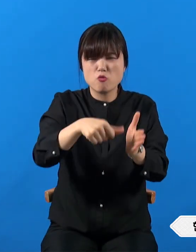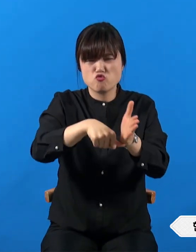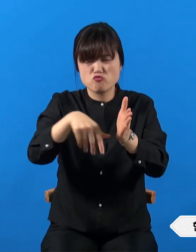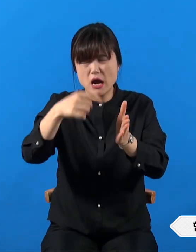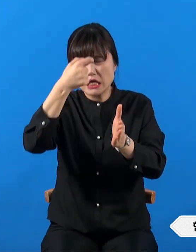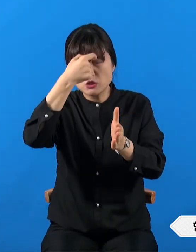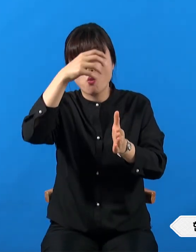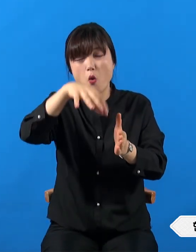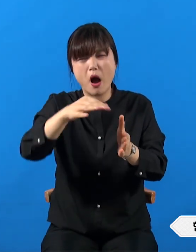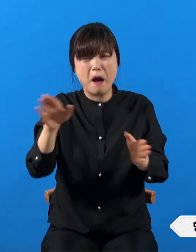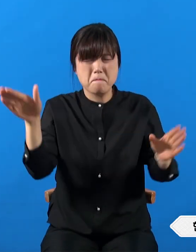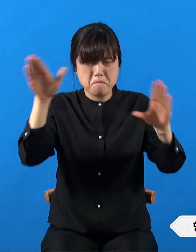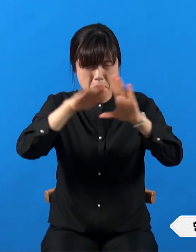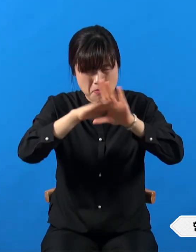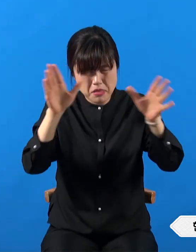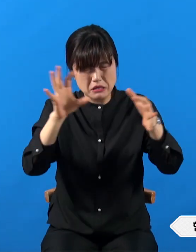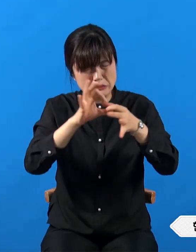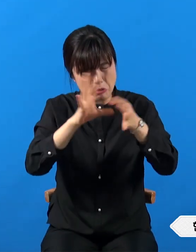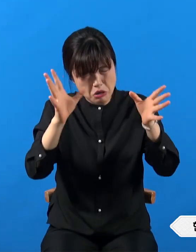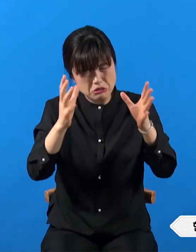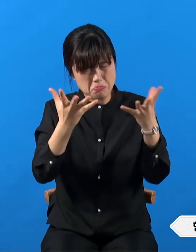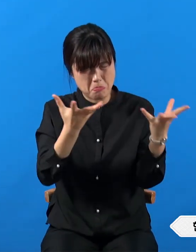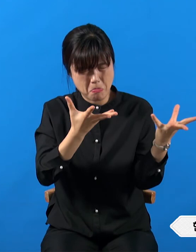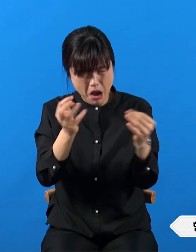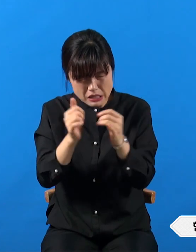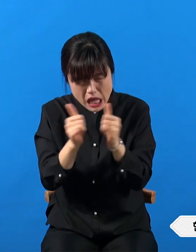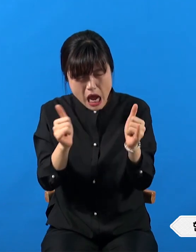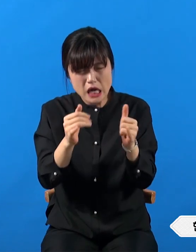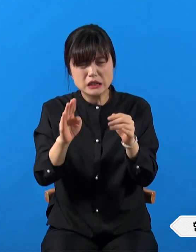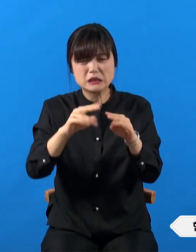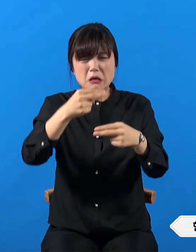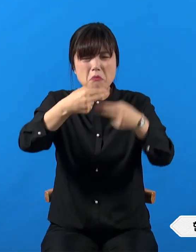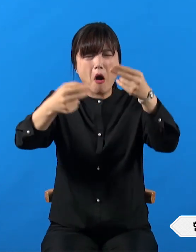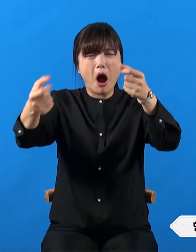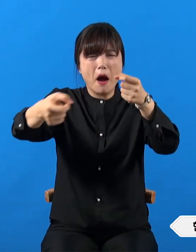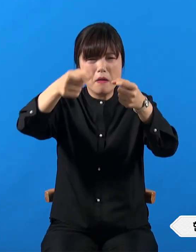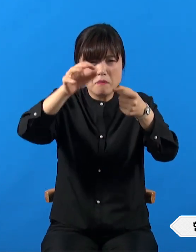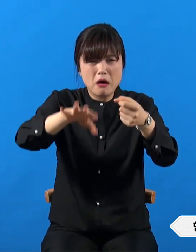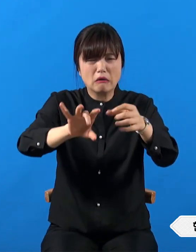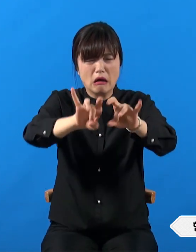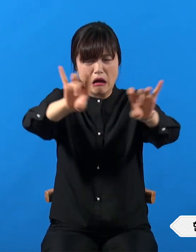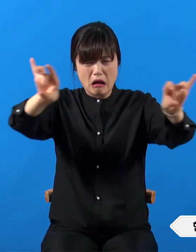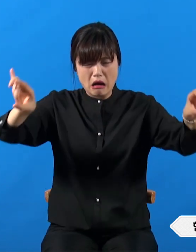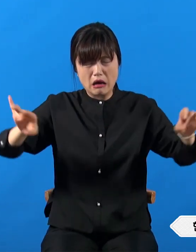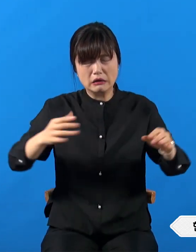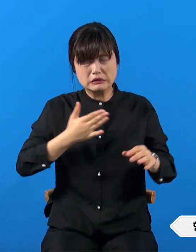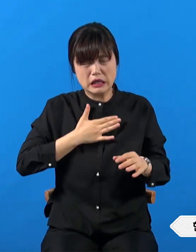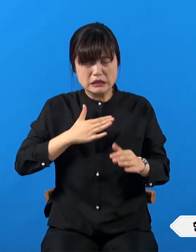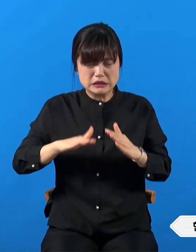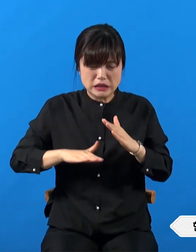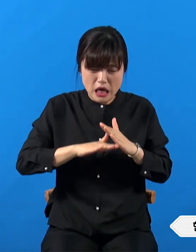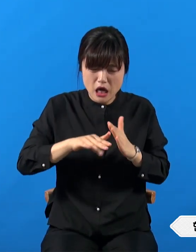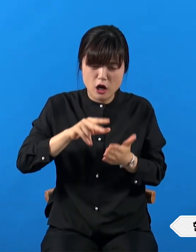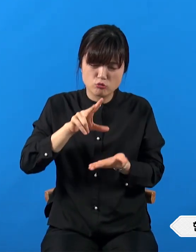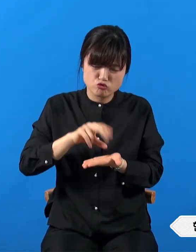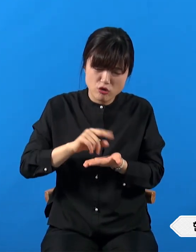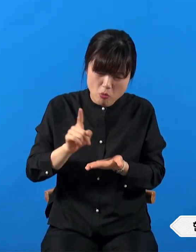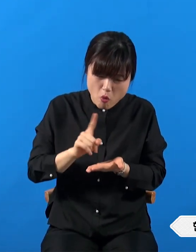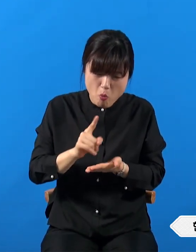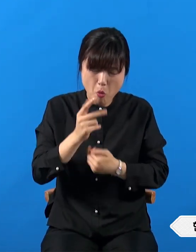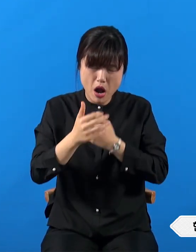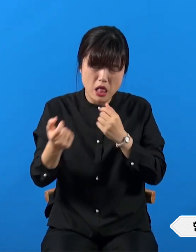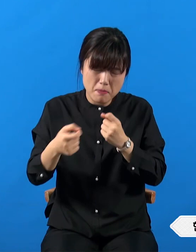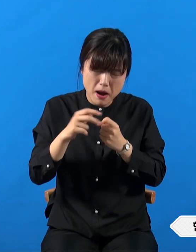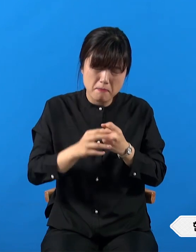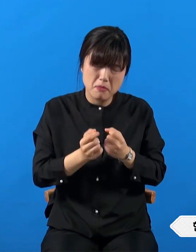장소입니다. 밤이나 낮이나 수많은 사람들이 그 벽 앞에 와서 저마다의 사연을 안고 다 하나님